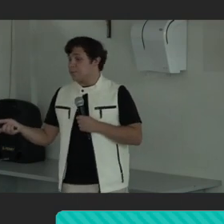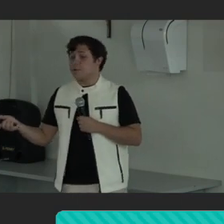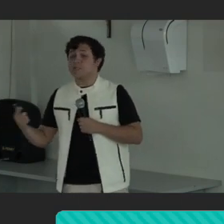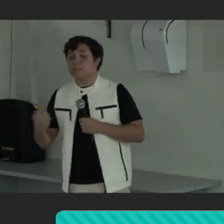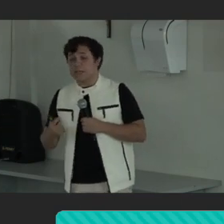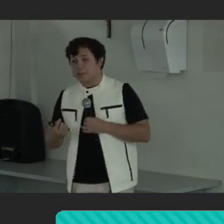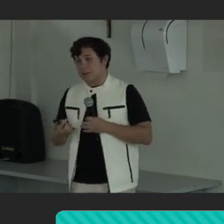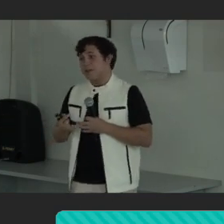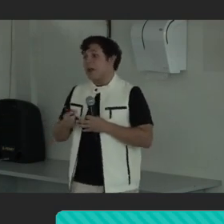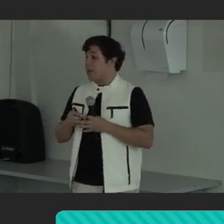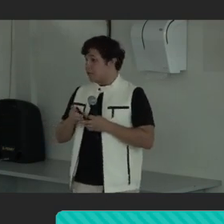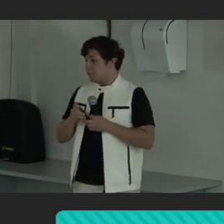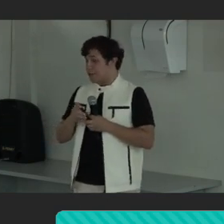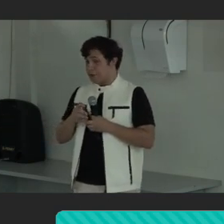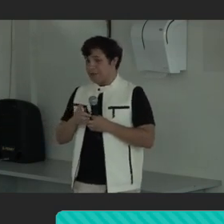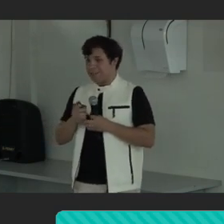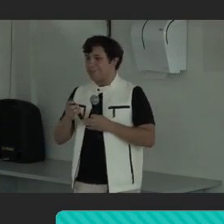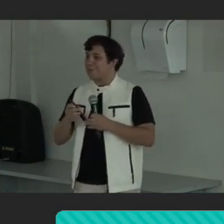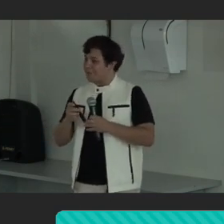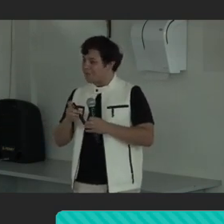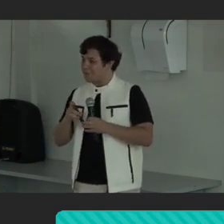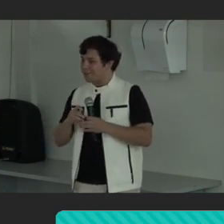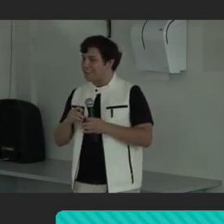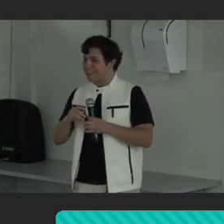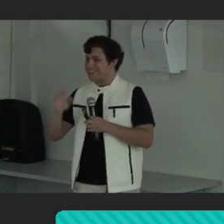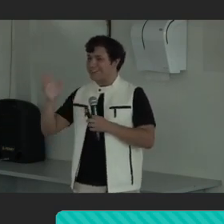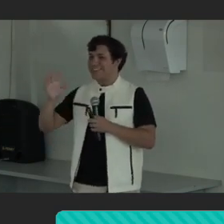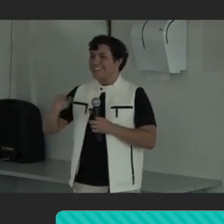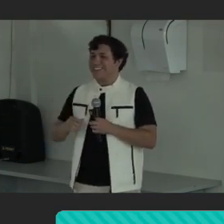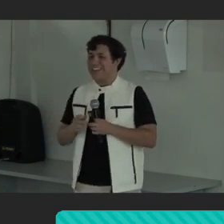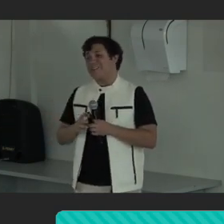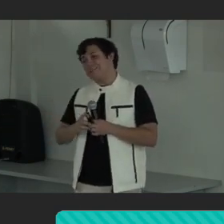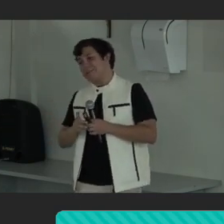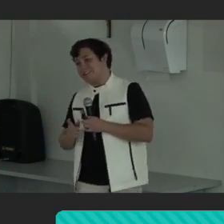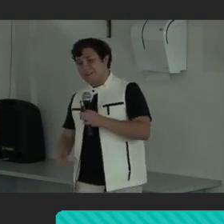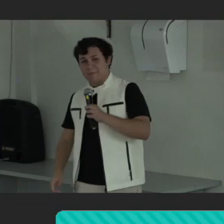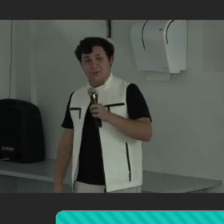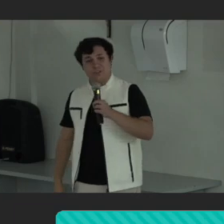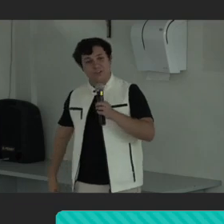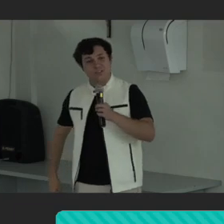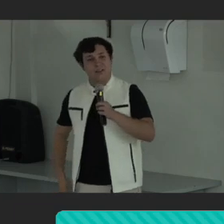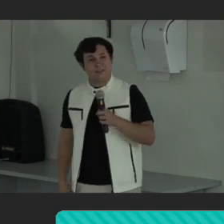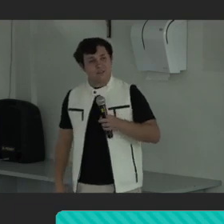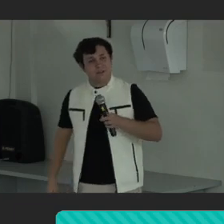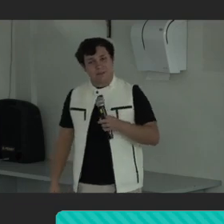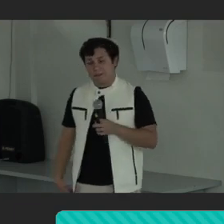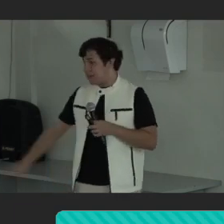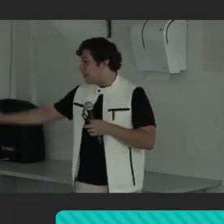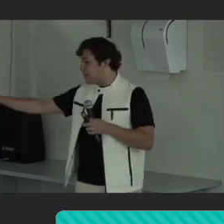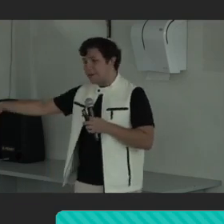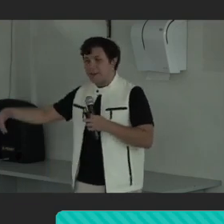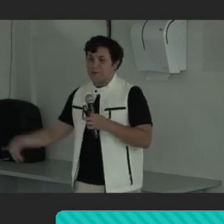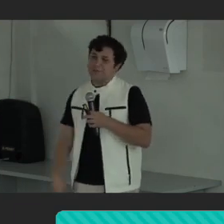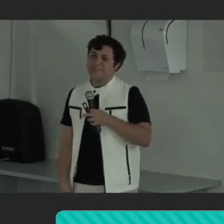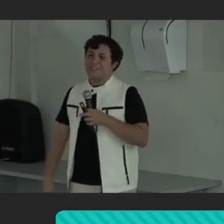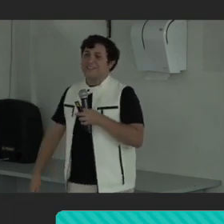no se entiende. Hay un video de TikTok muy famoso que se hizo de cuando mis amigos sordos están hablando mal de mí y les apaga la luz.